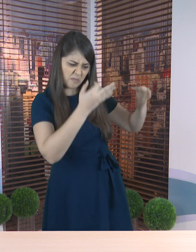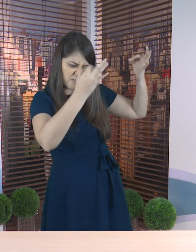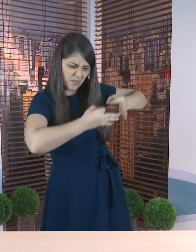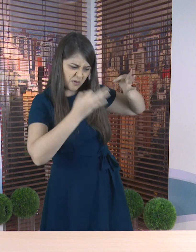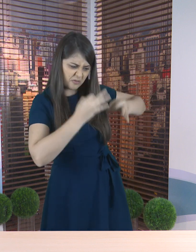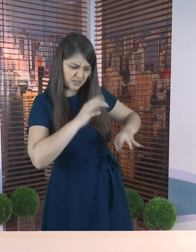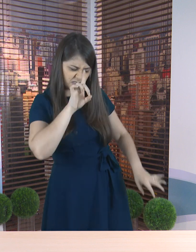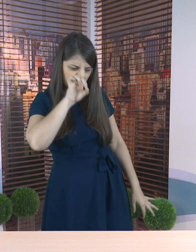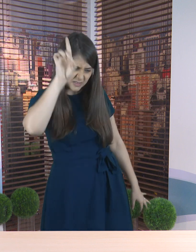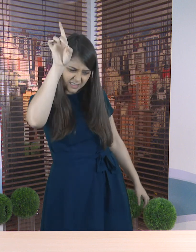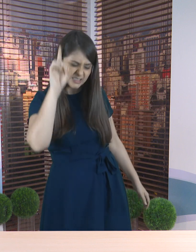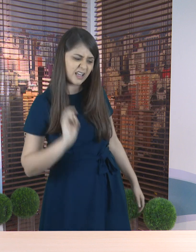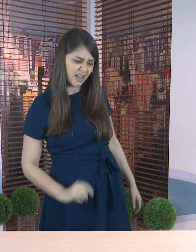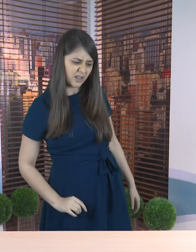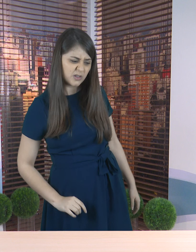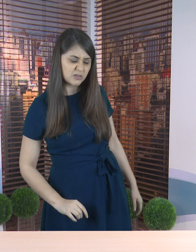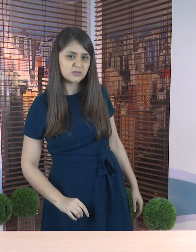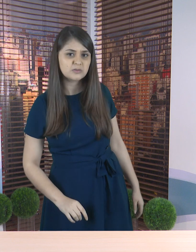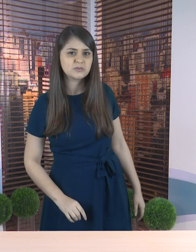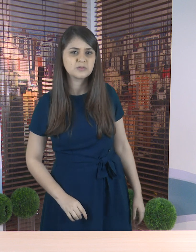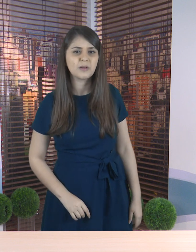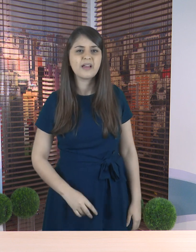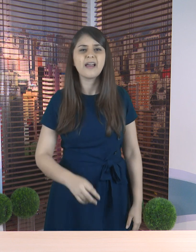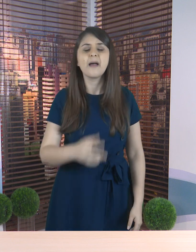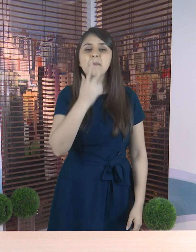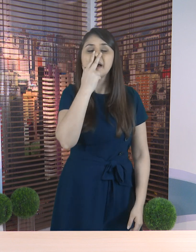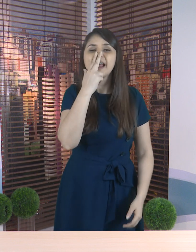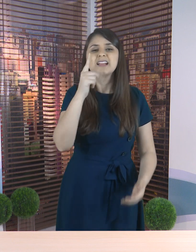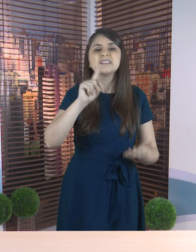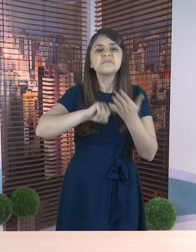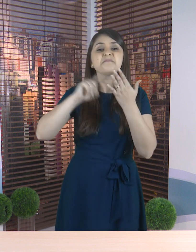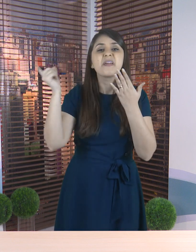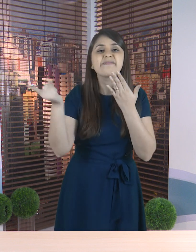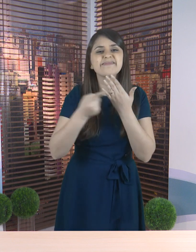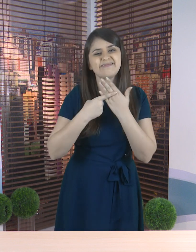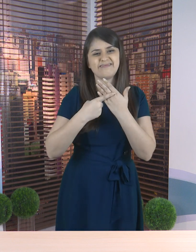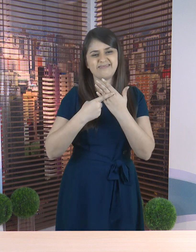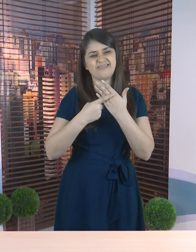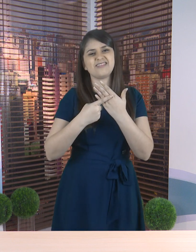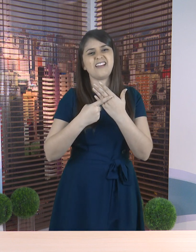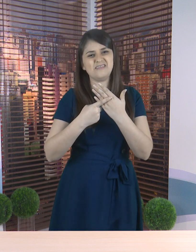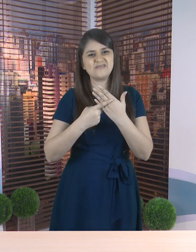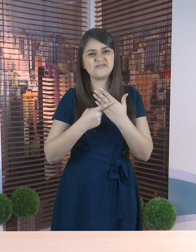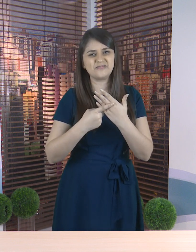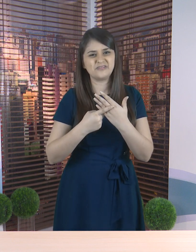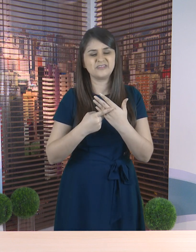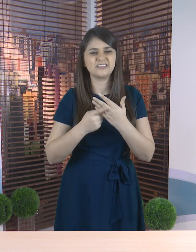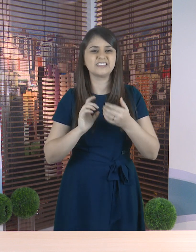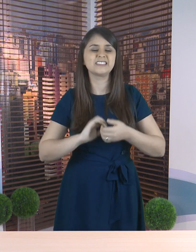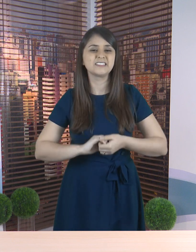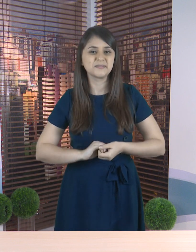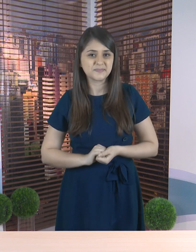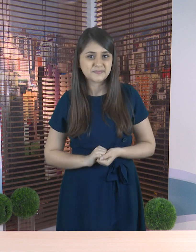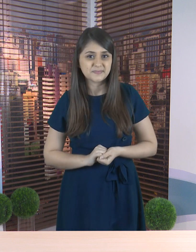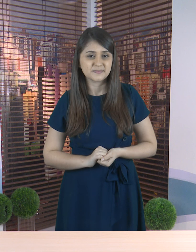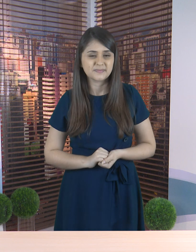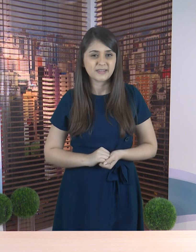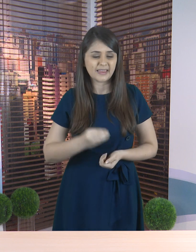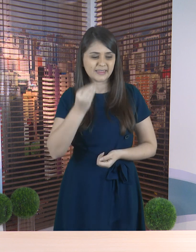a incompreensibilidade divina simultaneamente em todos os pontos cardeais: na altura,